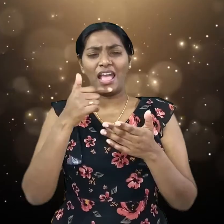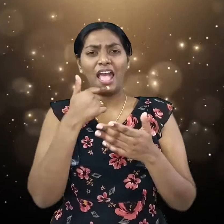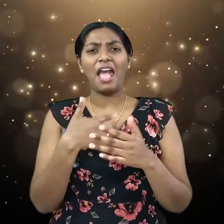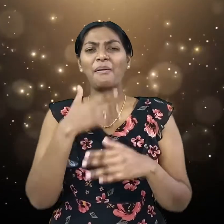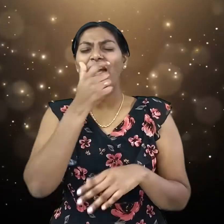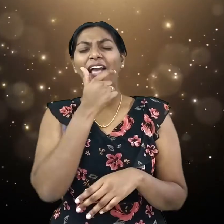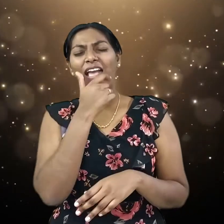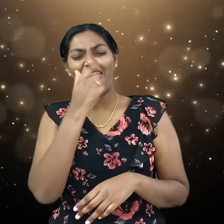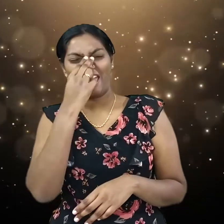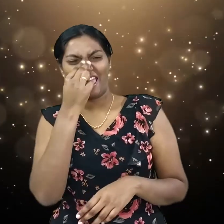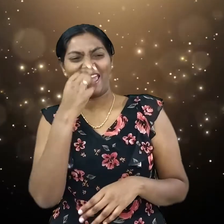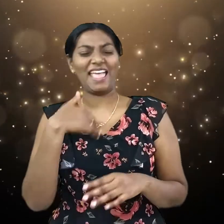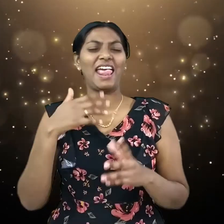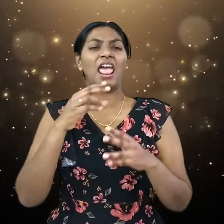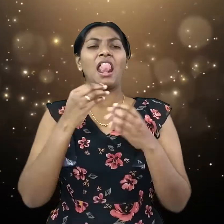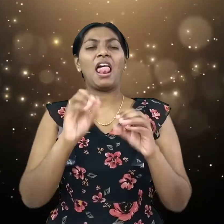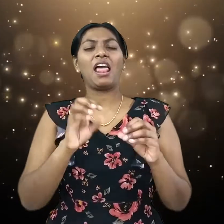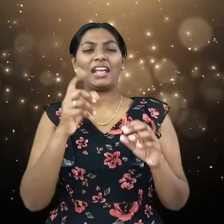हम मजाक में चीज नहीं ले सकते,